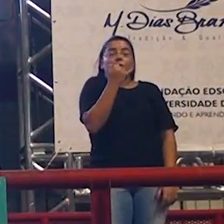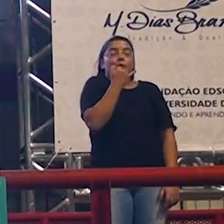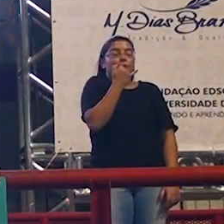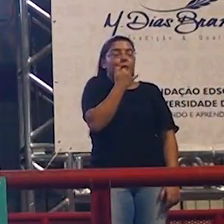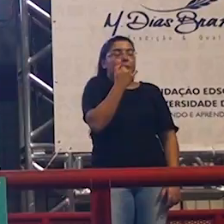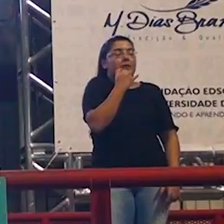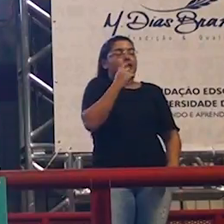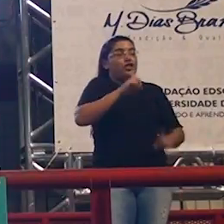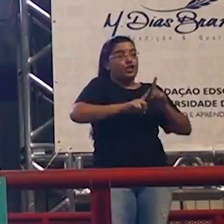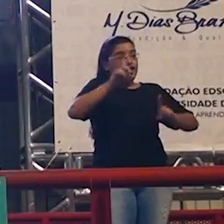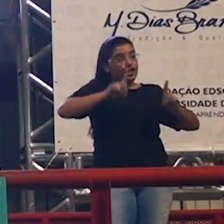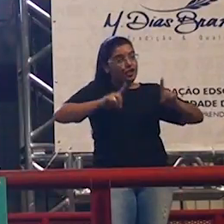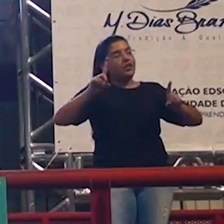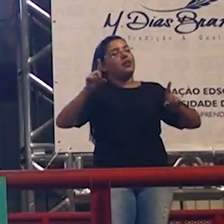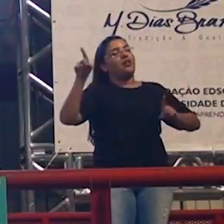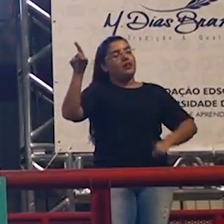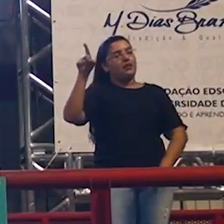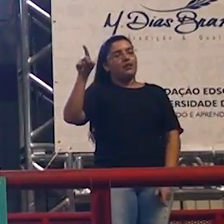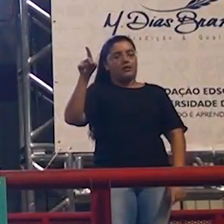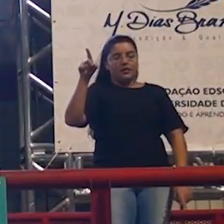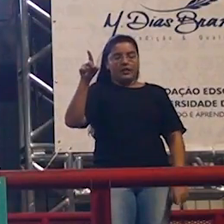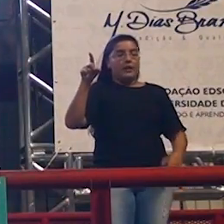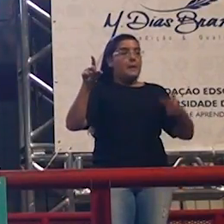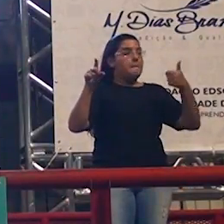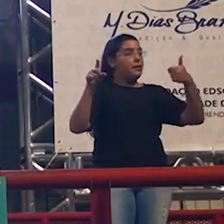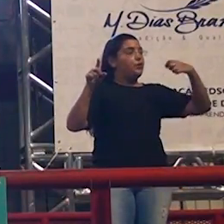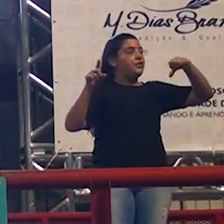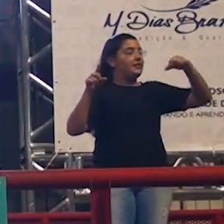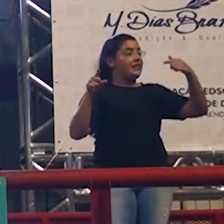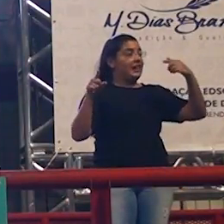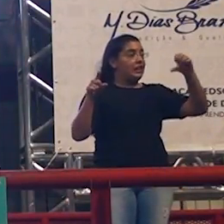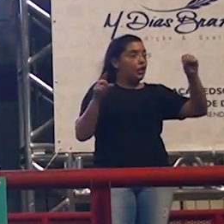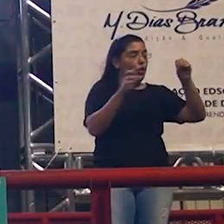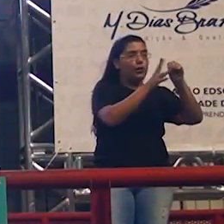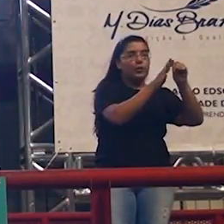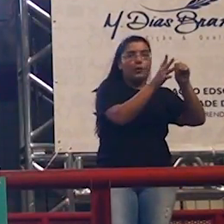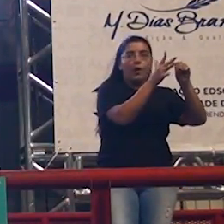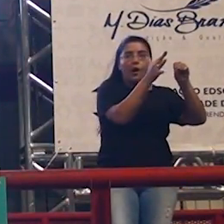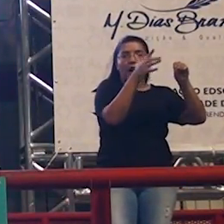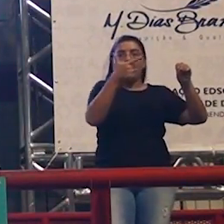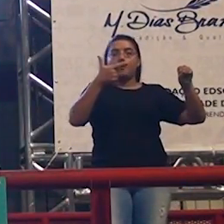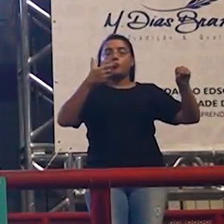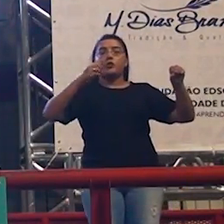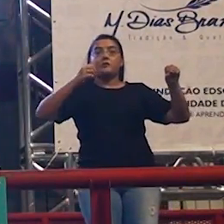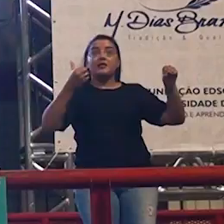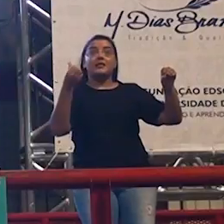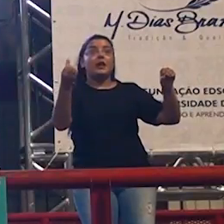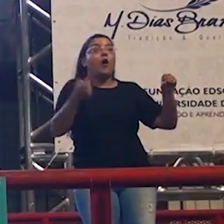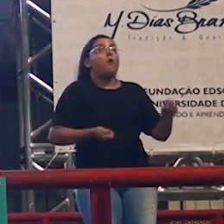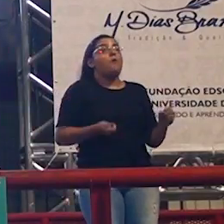que de 78 a 2006 quase que não chove. Durante 30 anos quase não choveu.